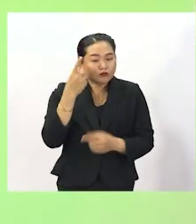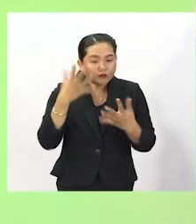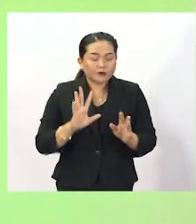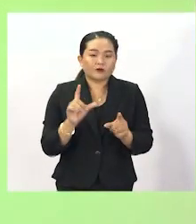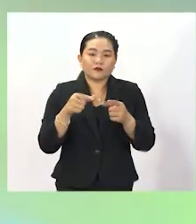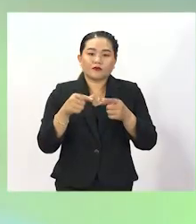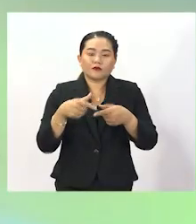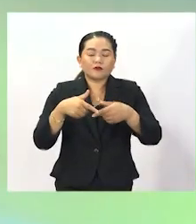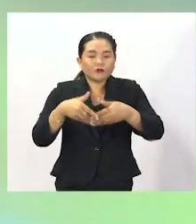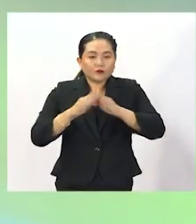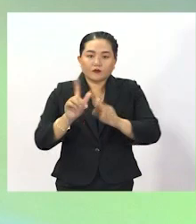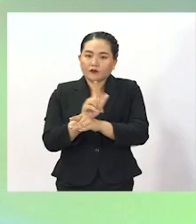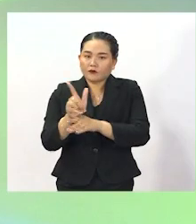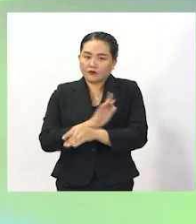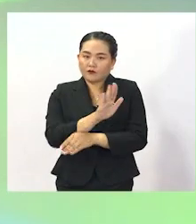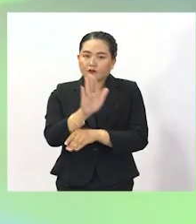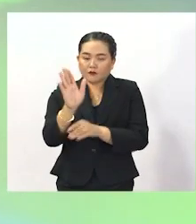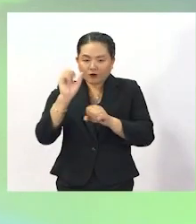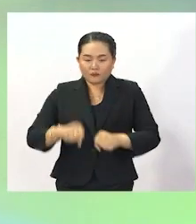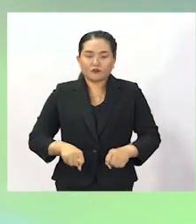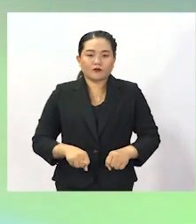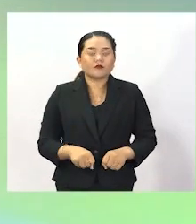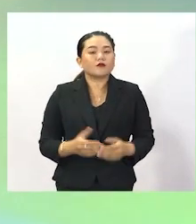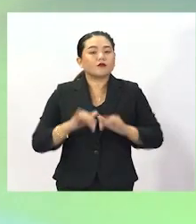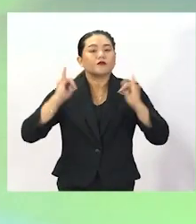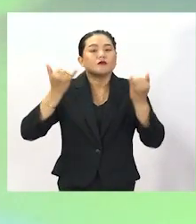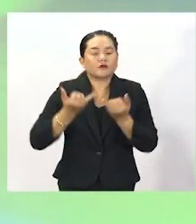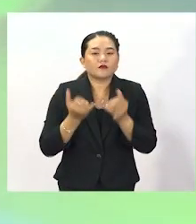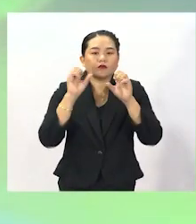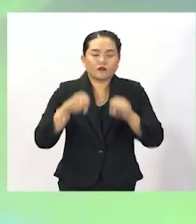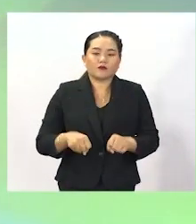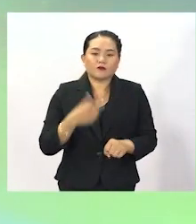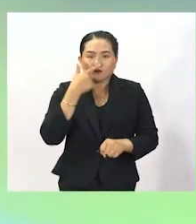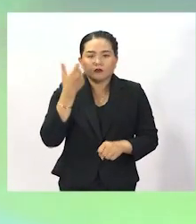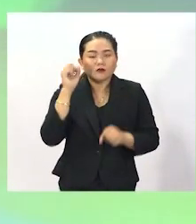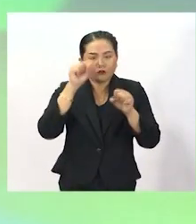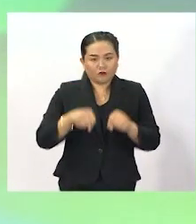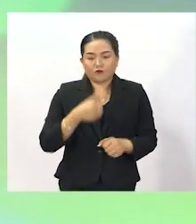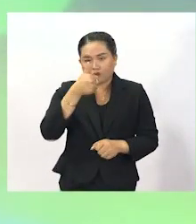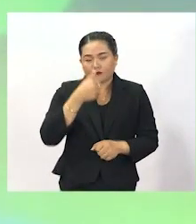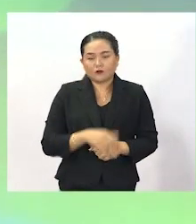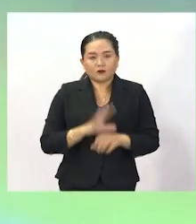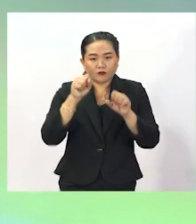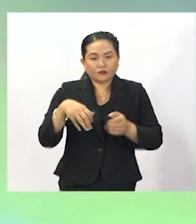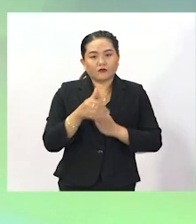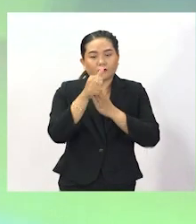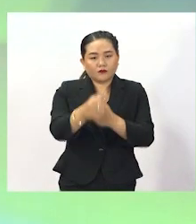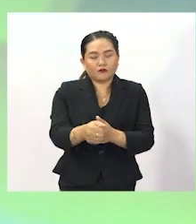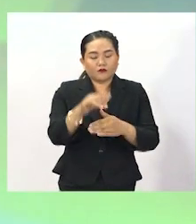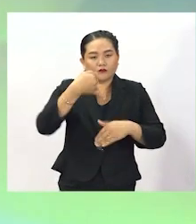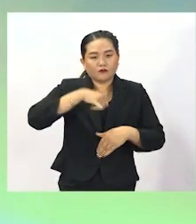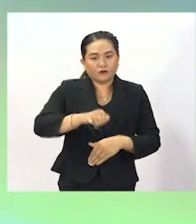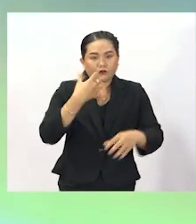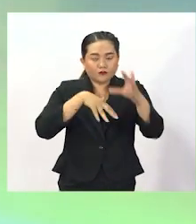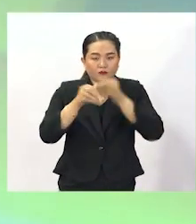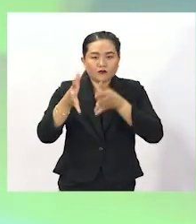មានមុខរបរទៀតធ្វើឲ្យគាត់អាចកសាងជីវភាពគ្រួសារបានមិនធូរឪពុកម្ដាយដូច្នេះសូមគួរតែយកបញ្ជូនកូនមករៀនភាសា